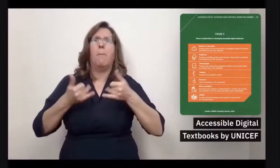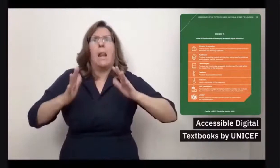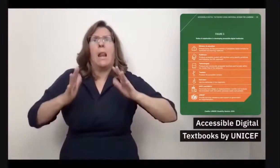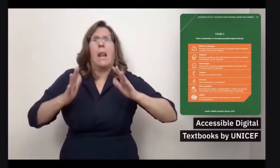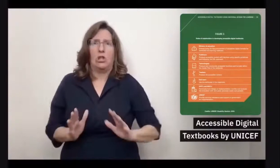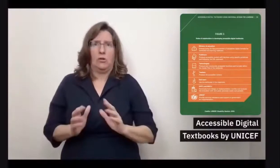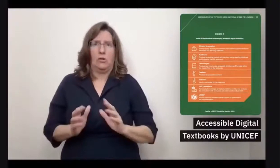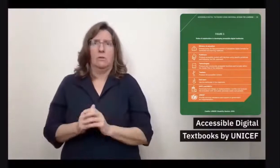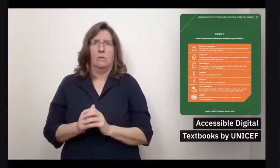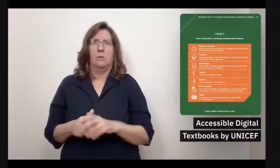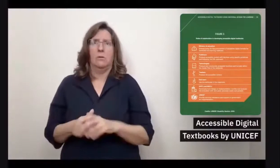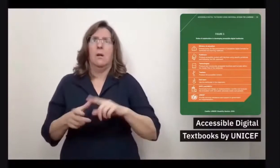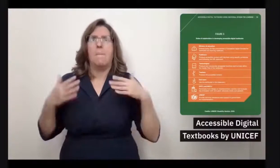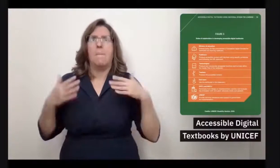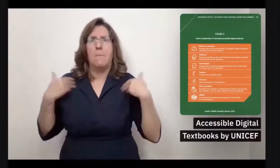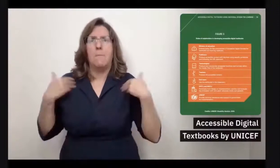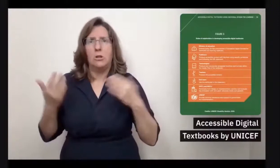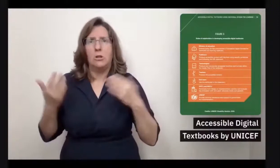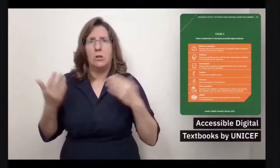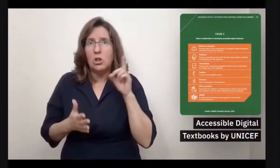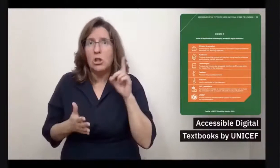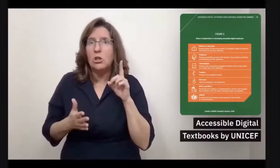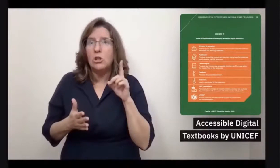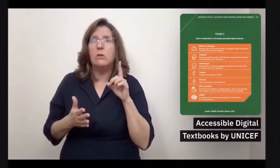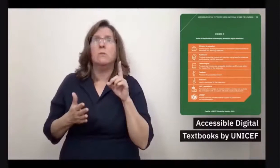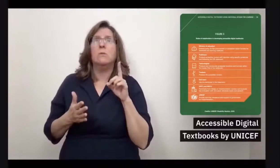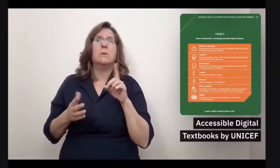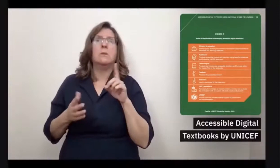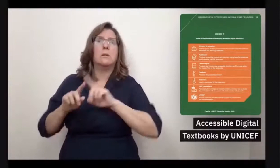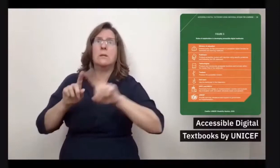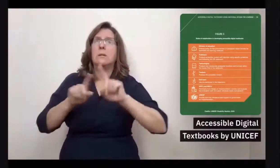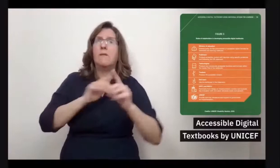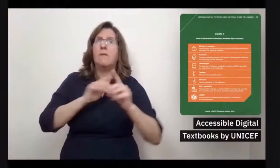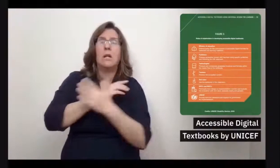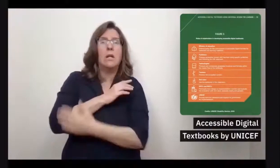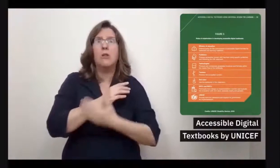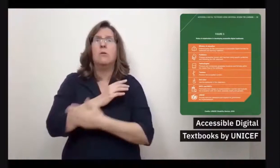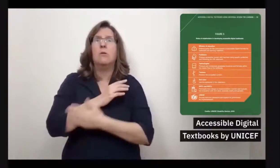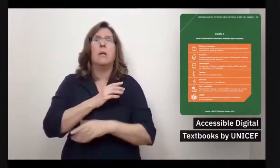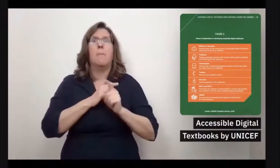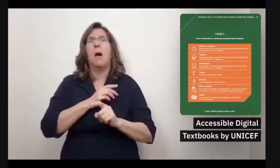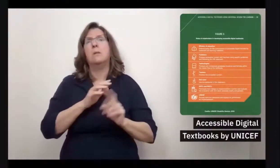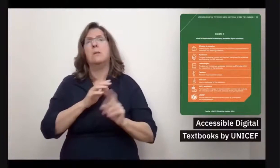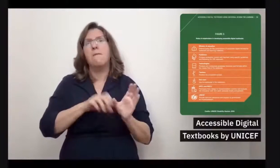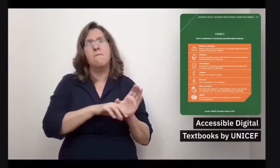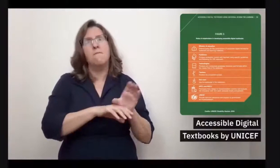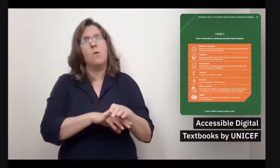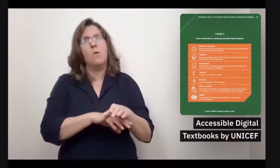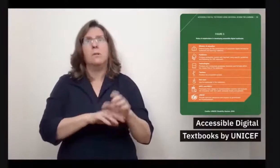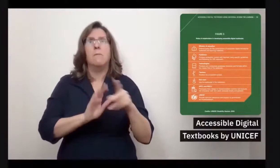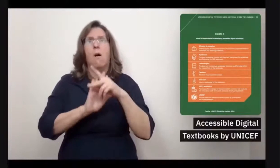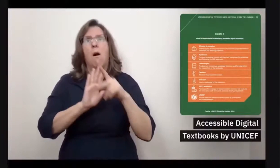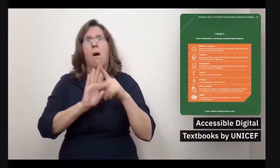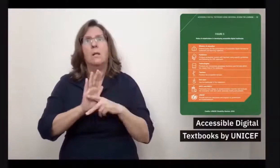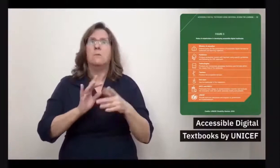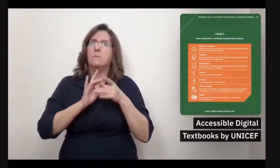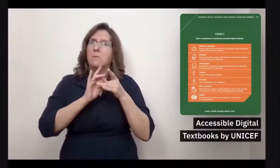acceso de los contenidos para los maestros, llevando a estos maestros la gente de tecnología da